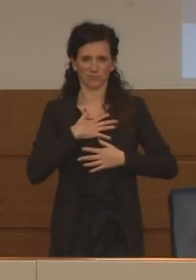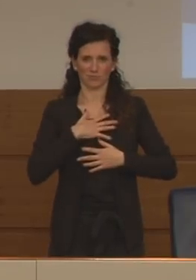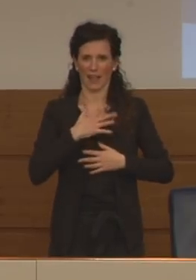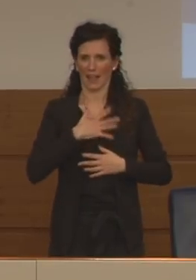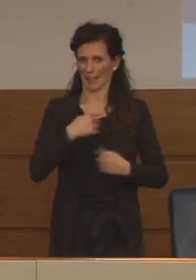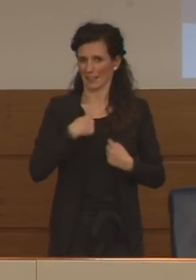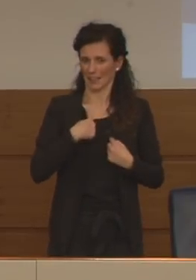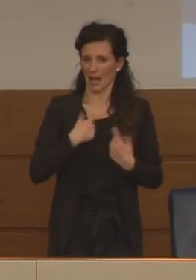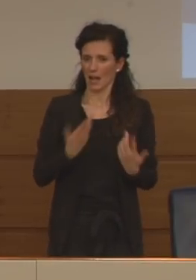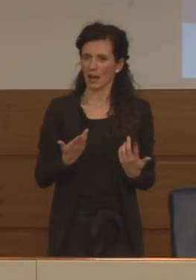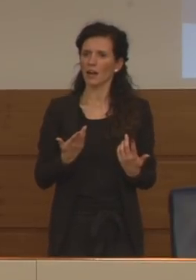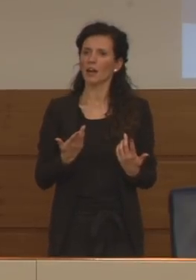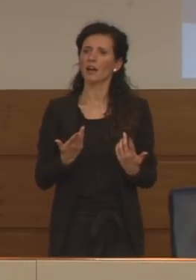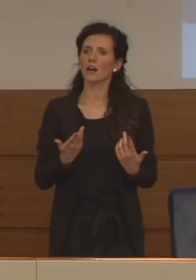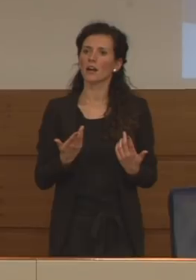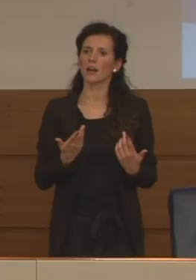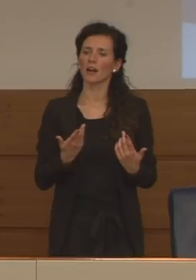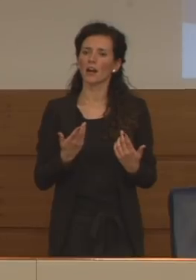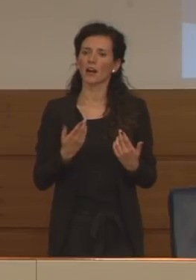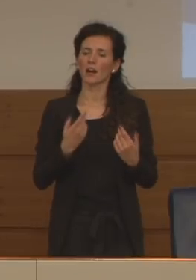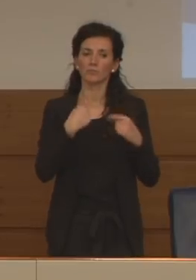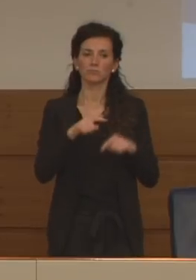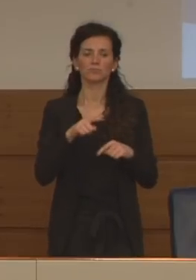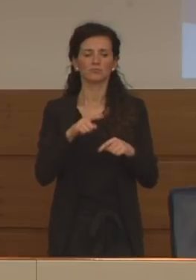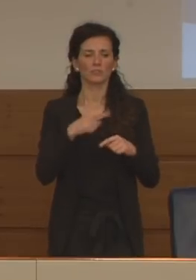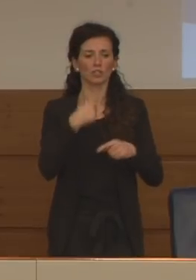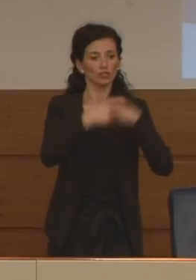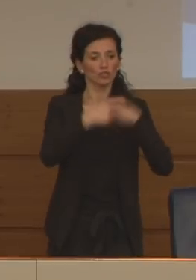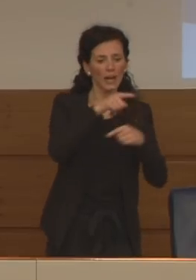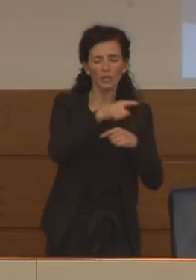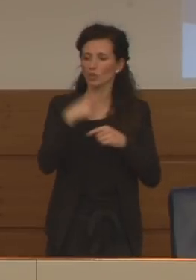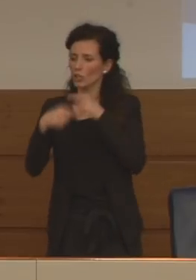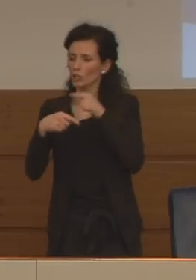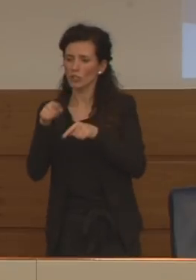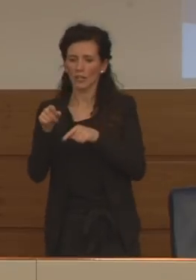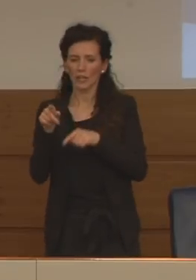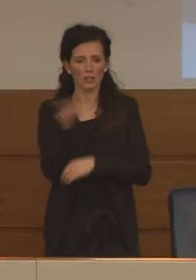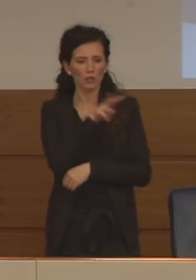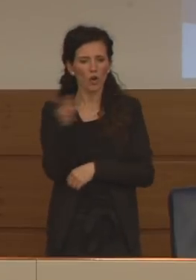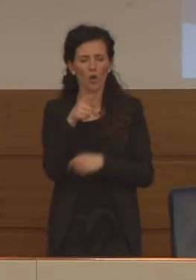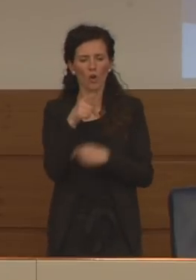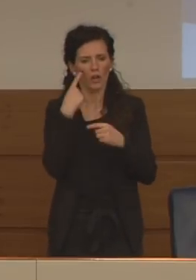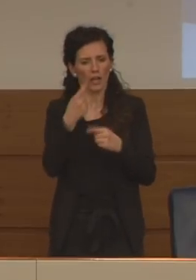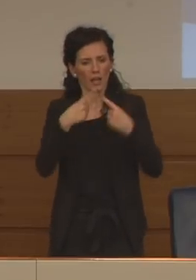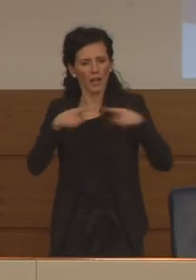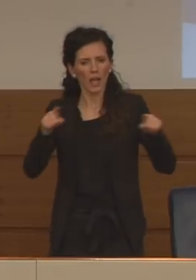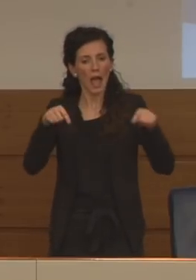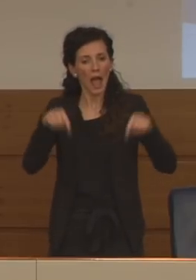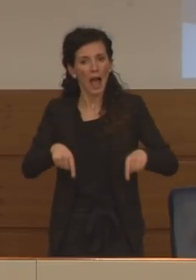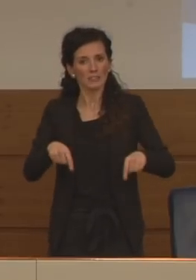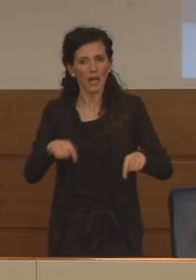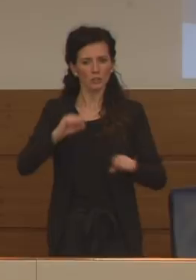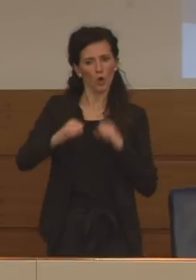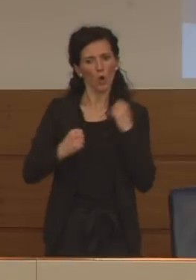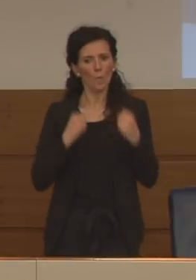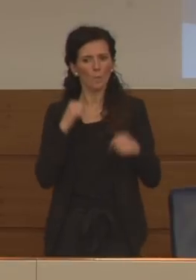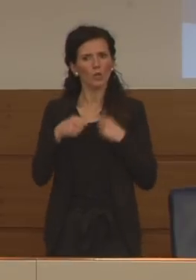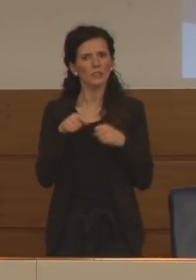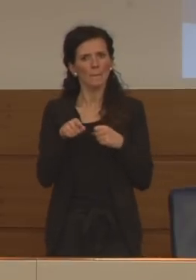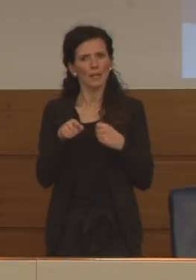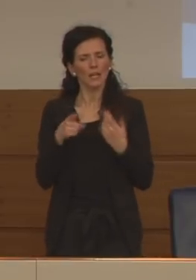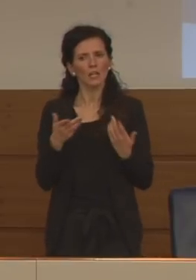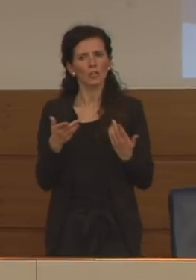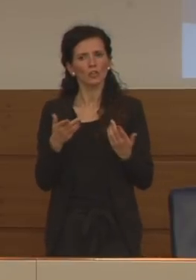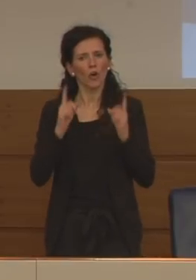sono comportamenti che in questo momento nel loro declinarsi si fanno carico e